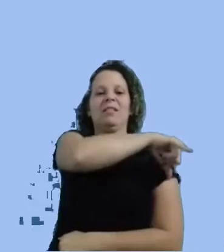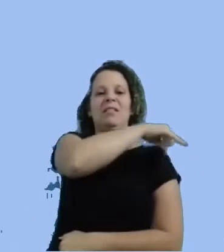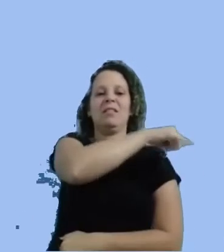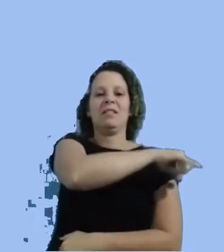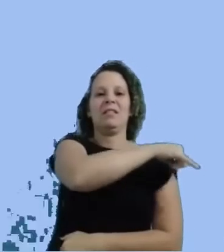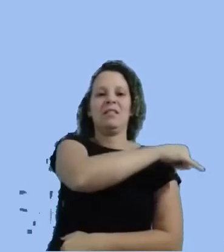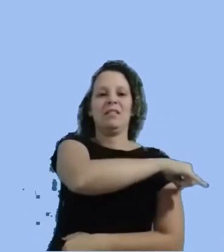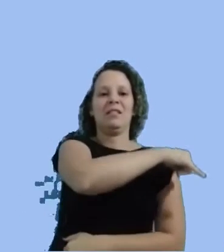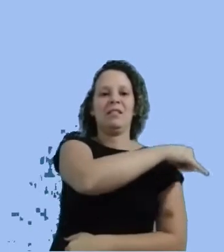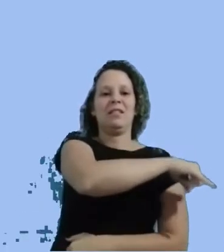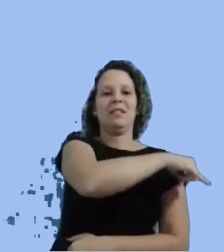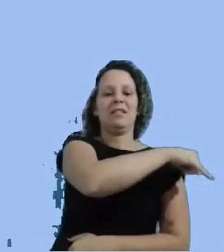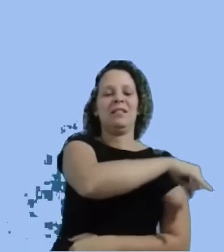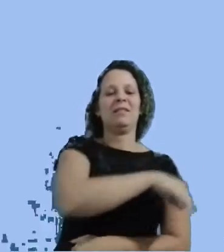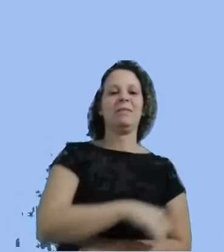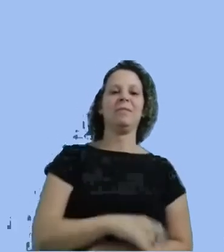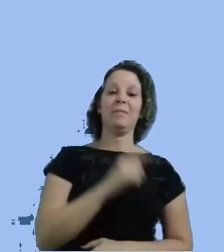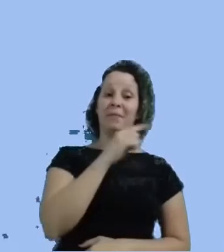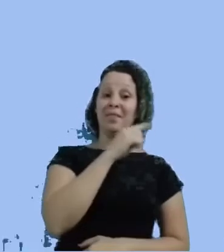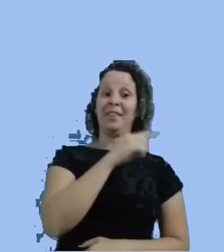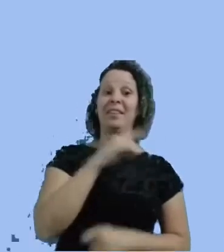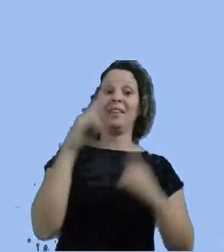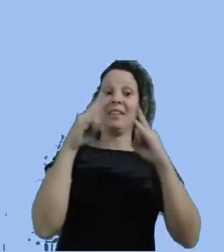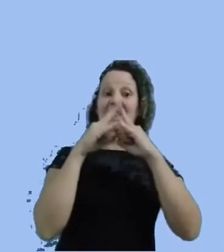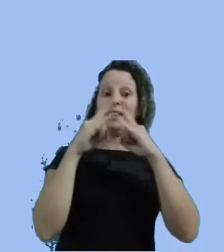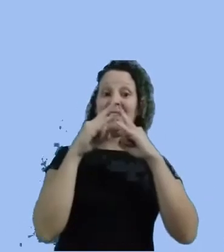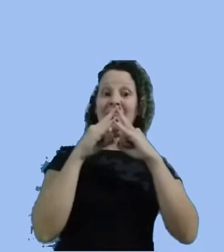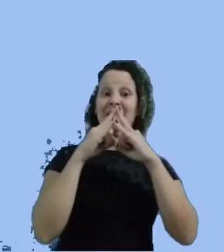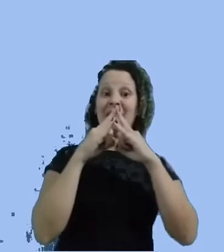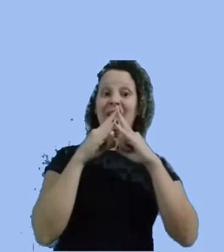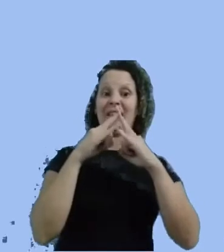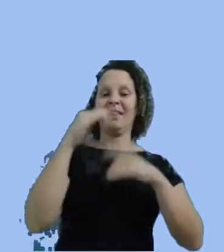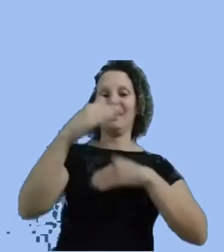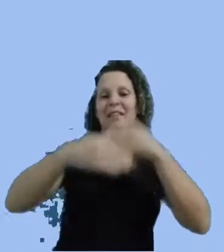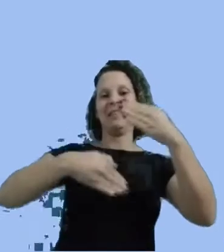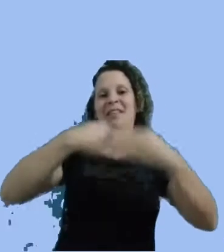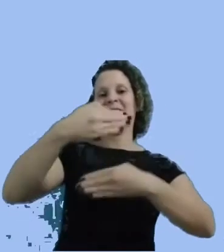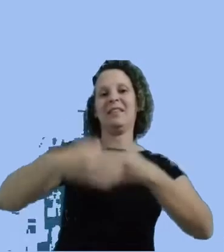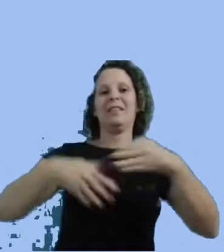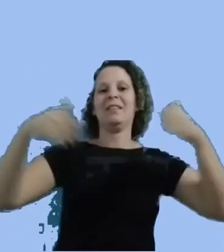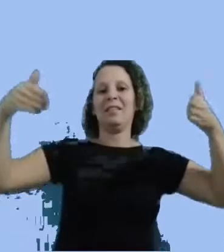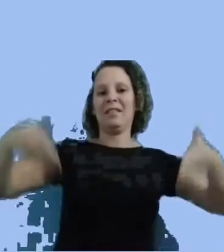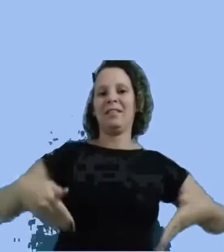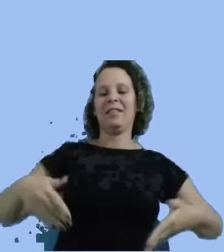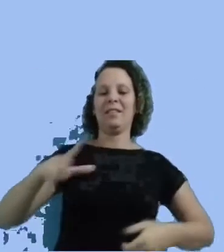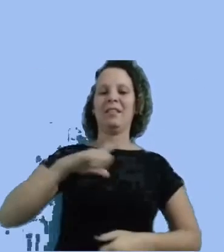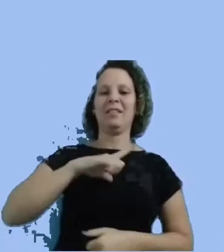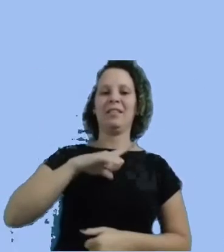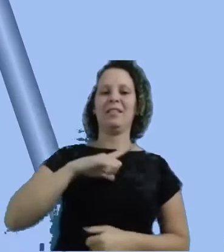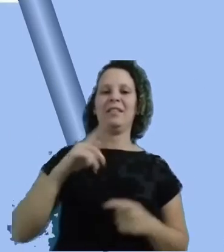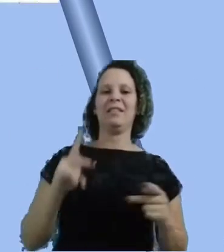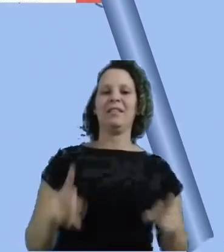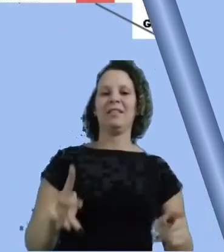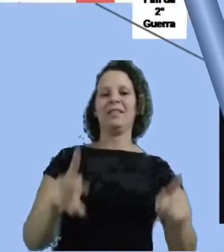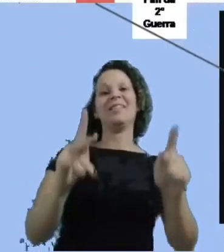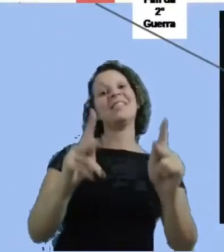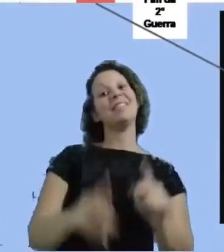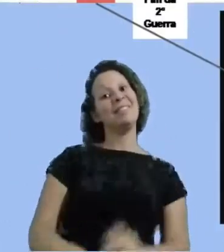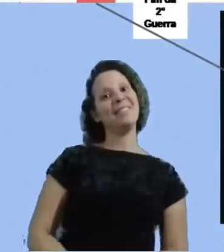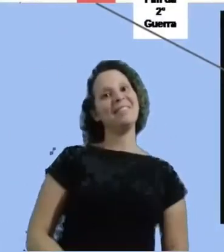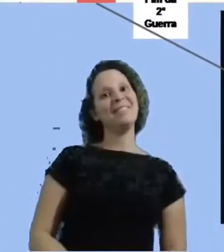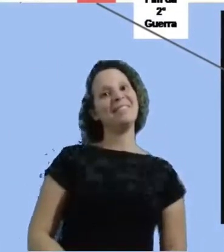Essa escola fica no Rio de Janeiro. O Instituto Inis tem até os dias de